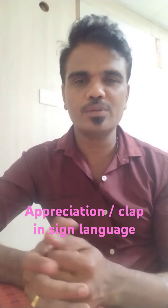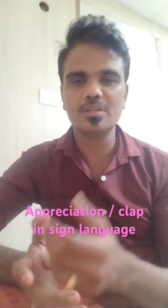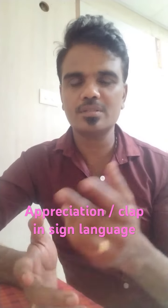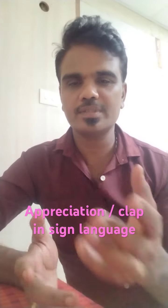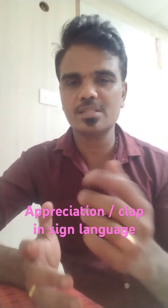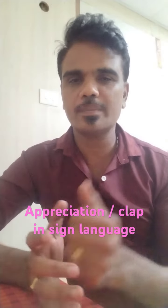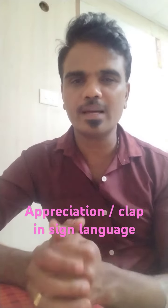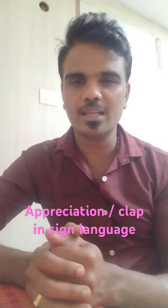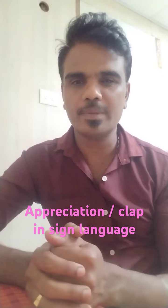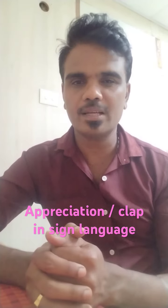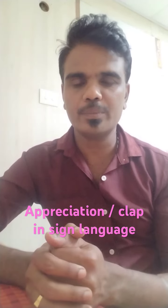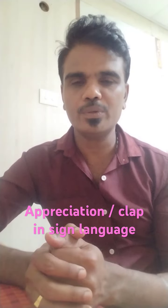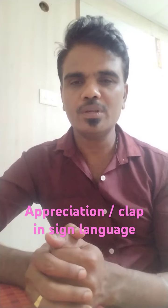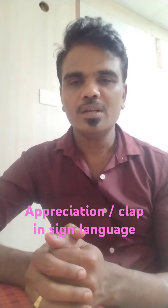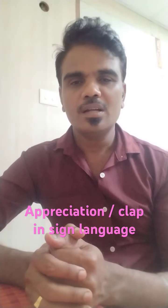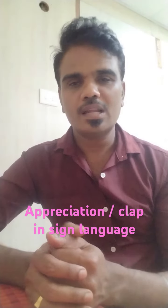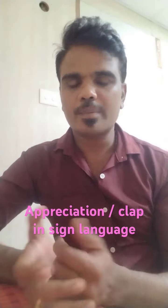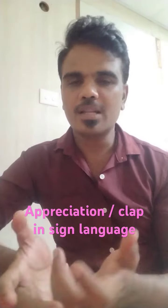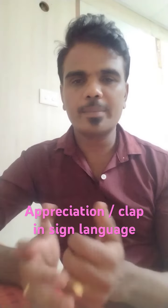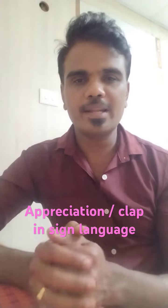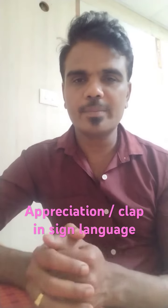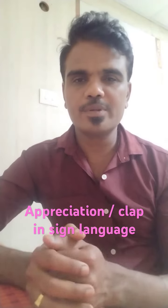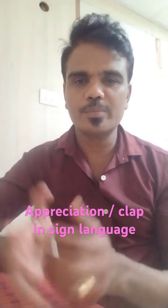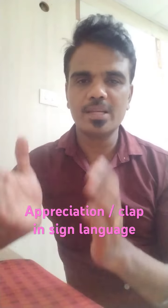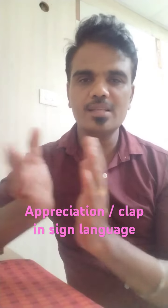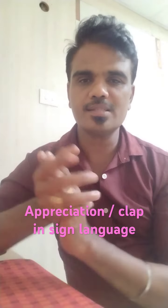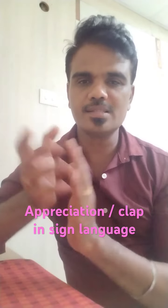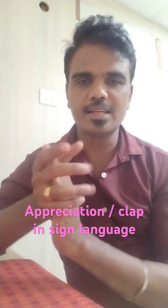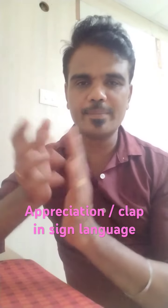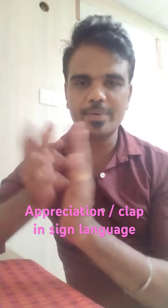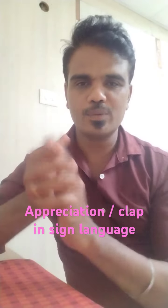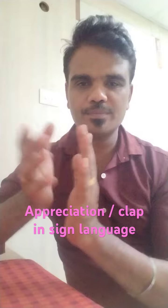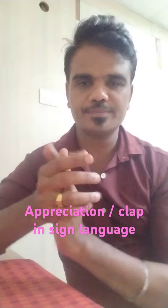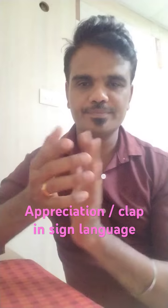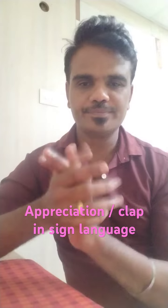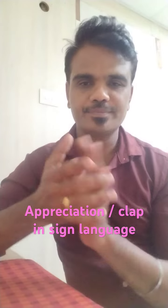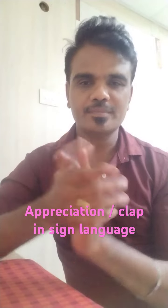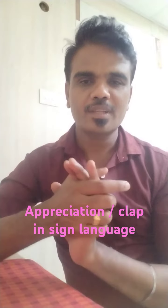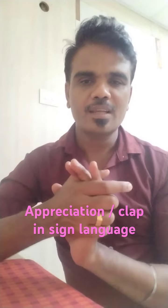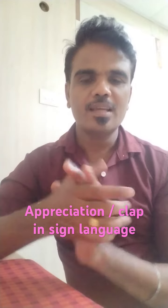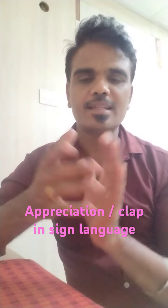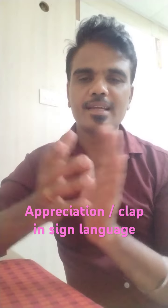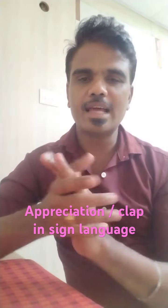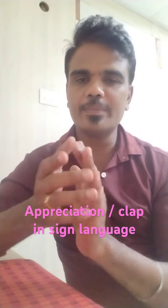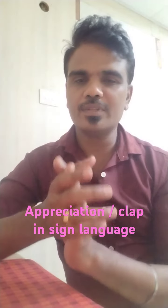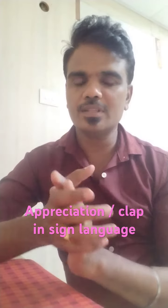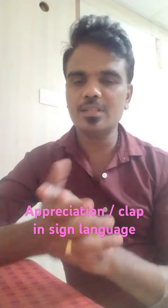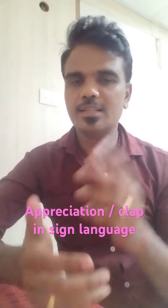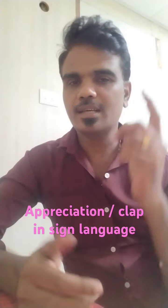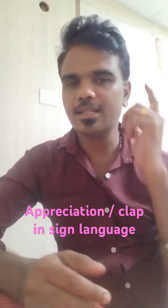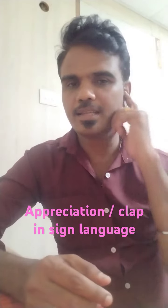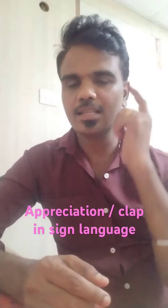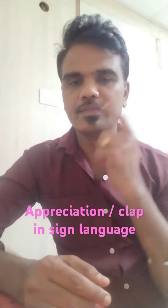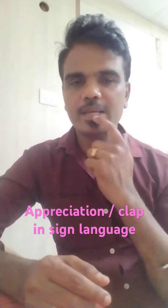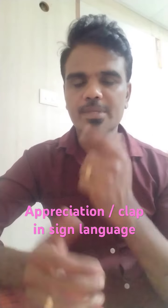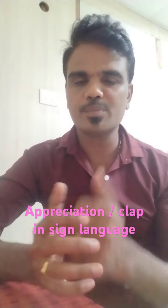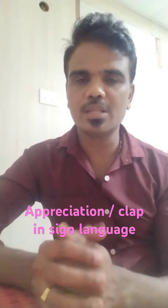ஏதோ ஒரு விஷயத்தை பார்க்குறீங்க அப்படிங்கிறப்போ, நார்மலாக நம்மளாம் என்ன பண்ணுவோம் அப்படின்னா, ஜஸ்ட்டு கிளாப் பண்ணுவோம். இந்த கிளாப் வந்து இதே காது கேட்காத வாய் பேச